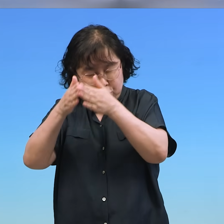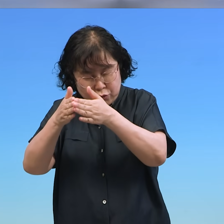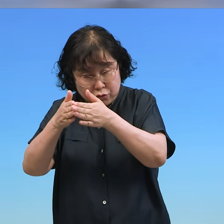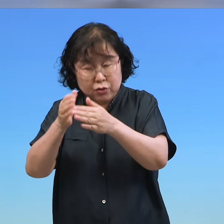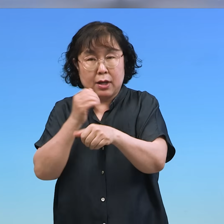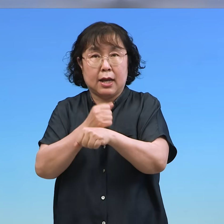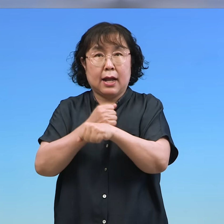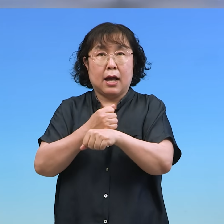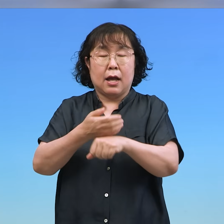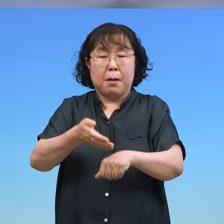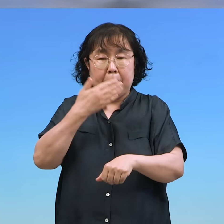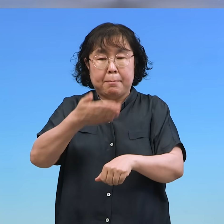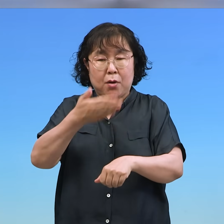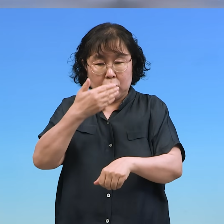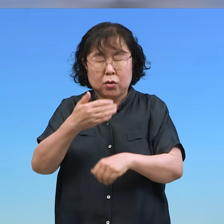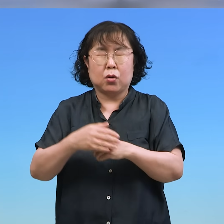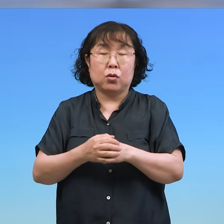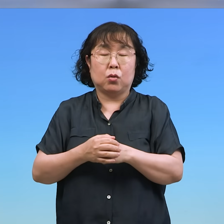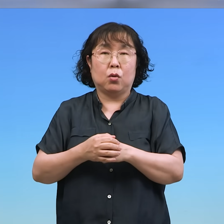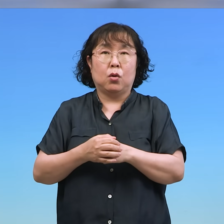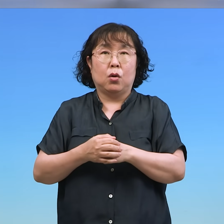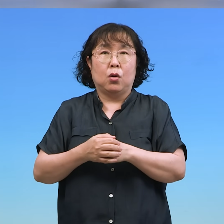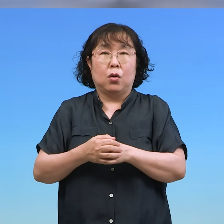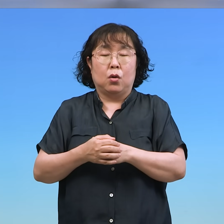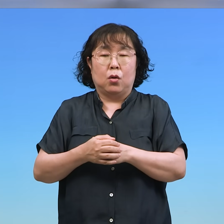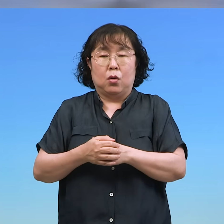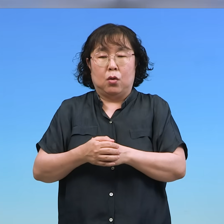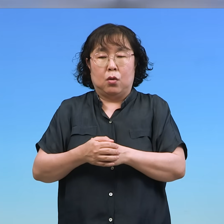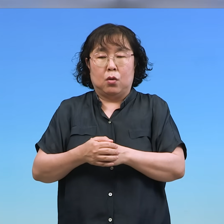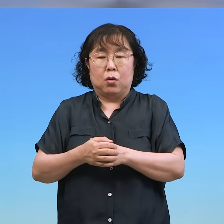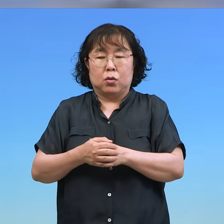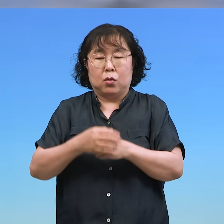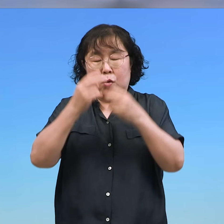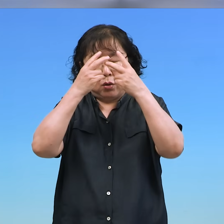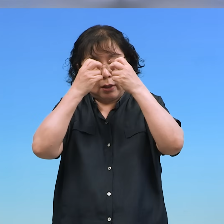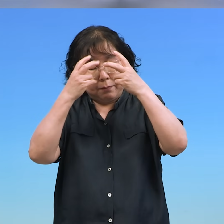먹나? 힘내서 성도 섬기기 위해서야.